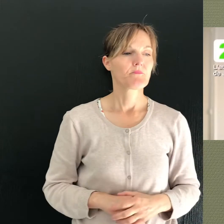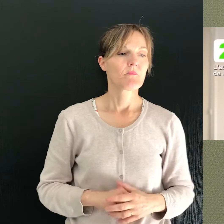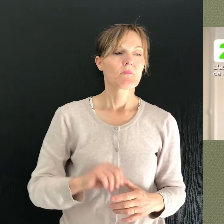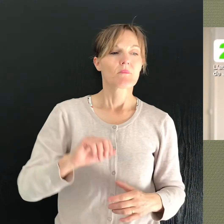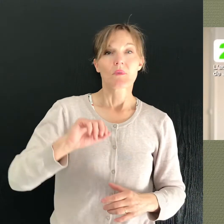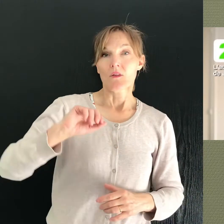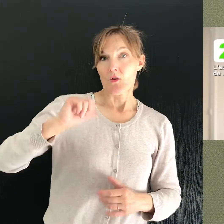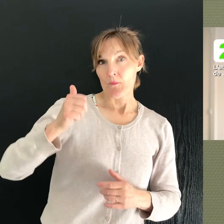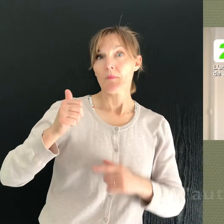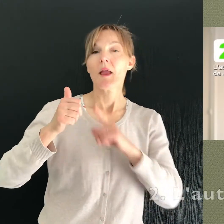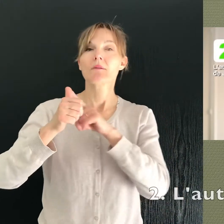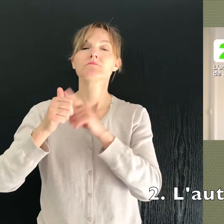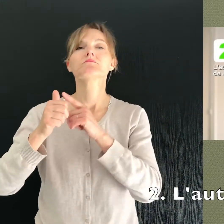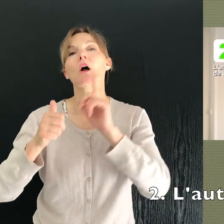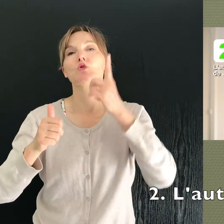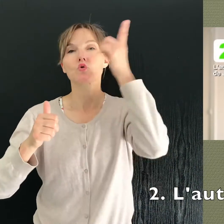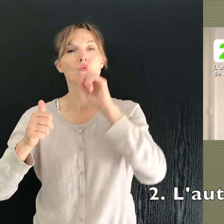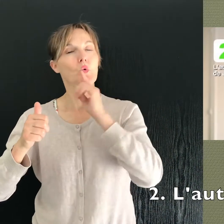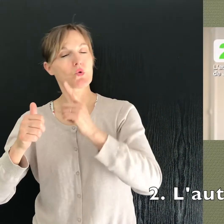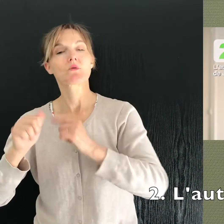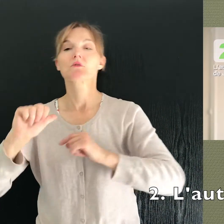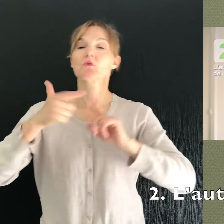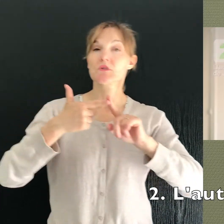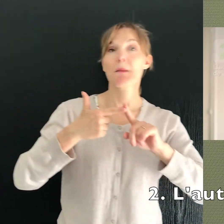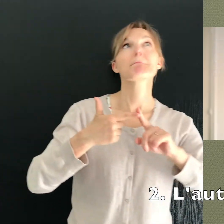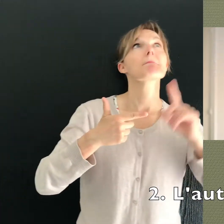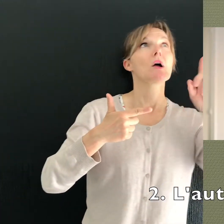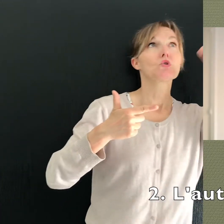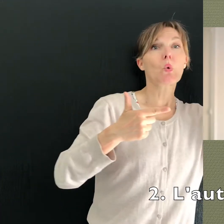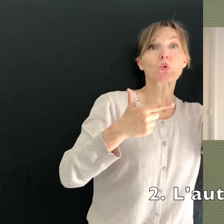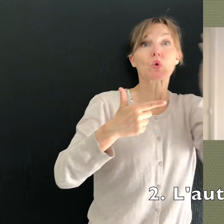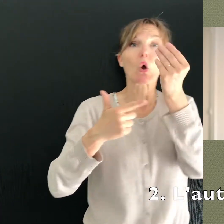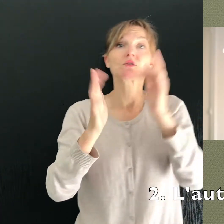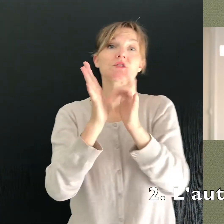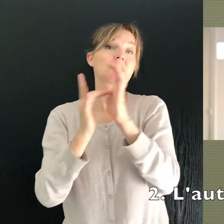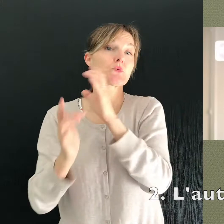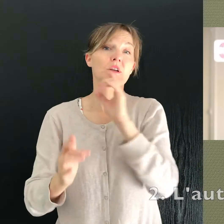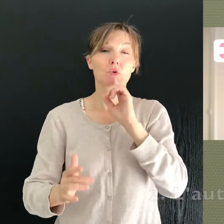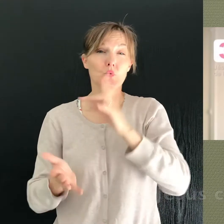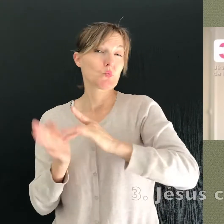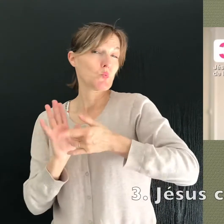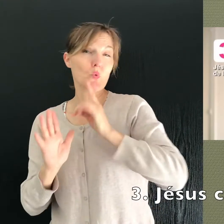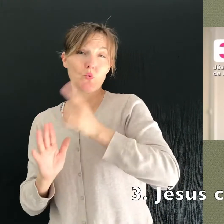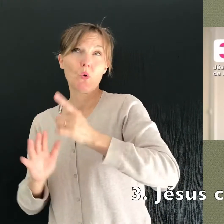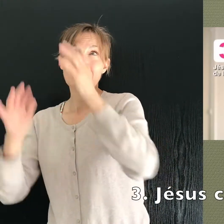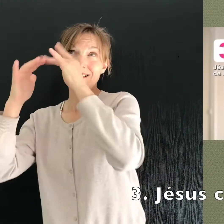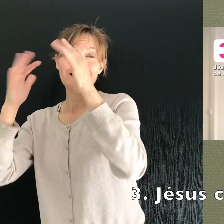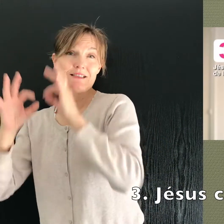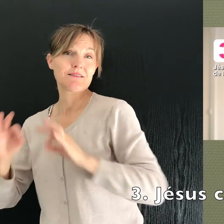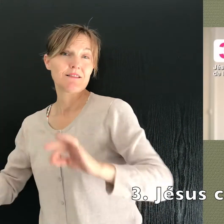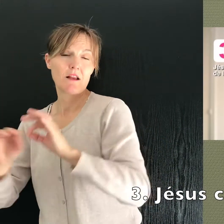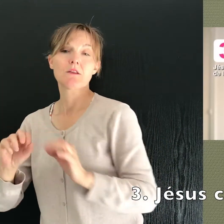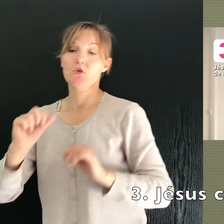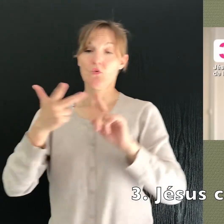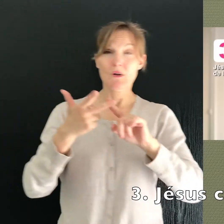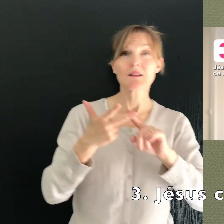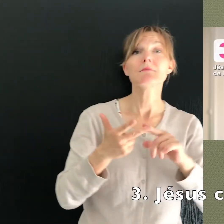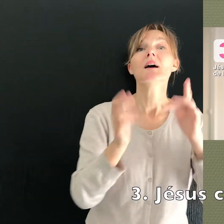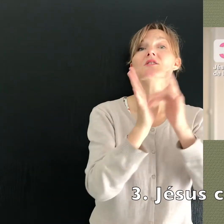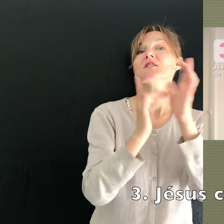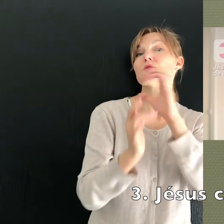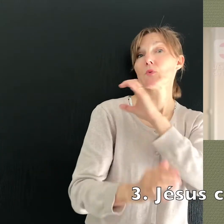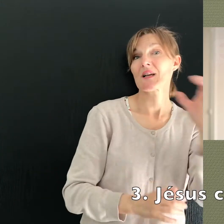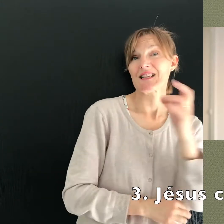Père a donné à son Fils Jésus-Christ toute autorité sur terre et dans les cieux. Troisièmement, Jésus-Christ est le chef de son